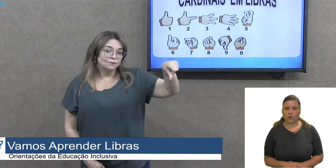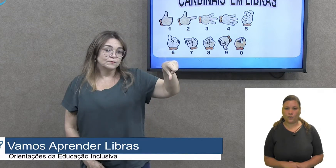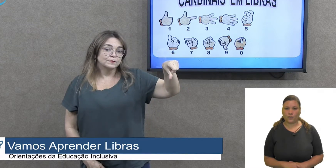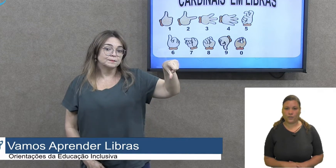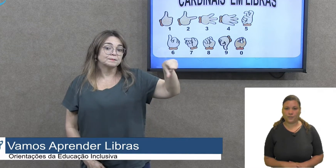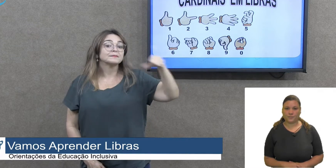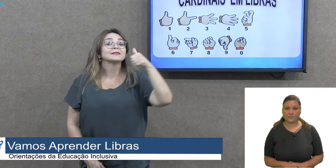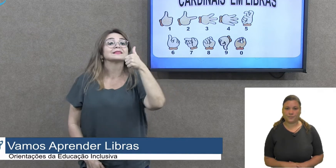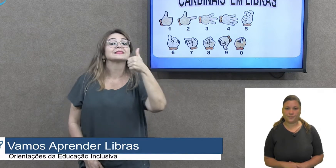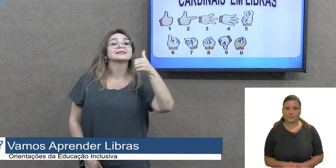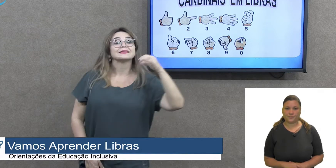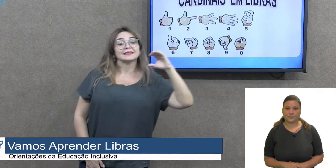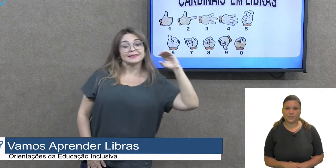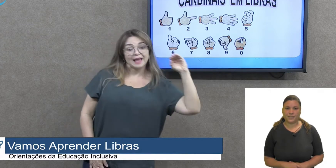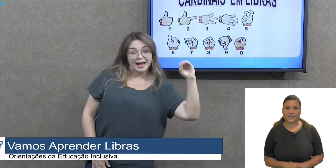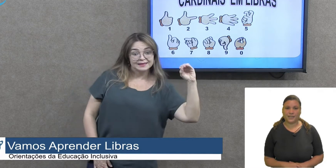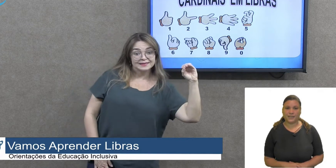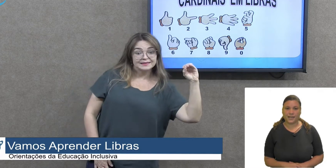nove,